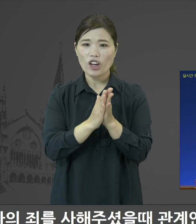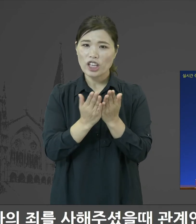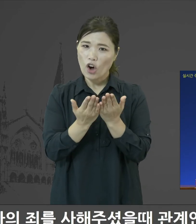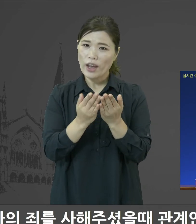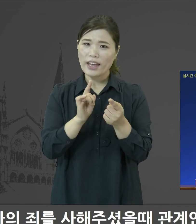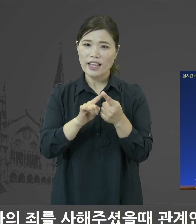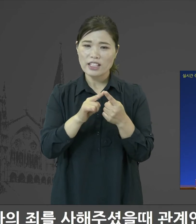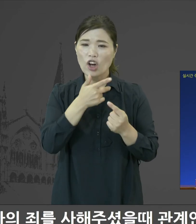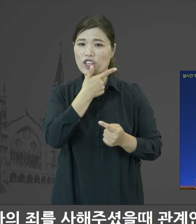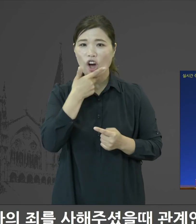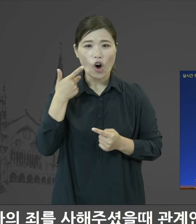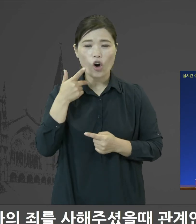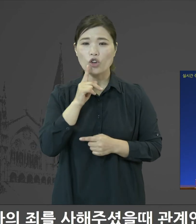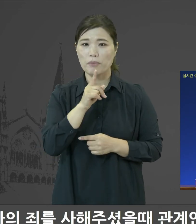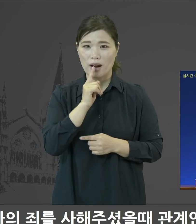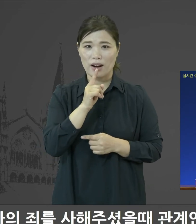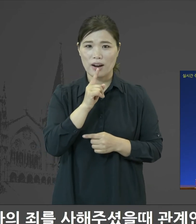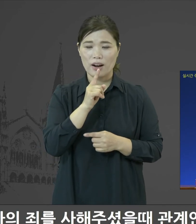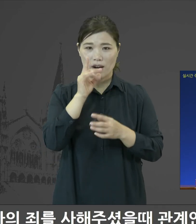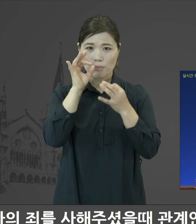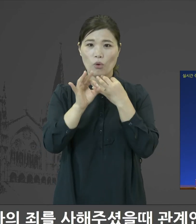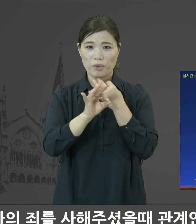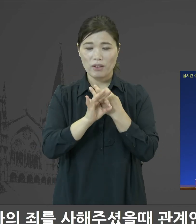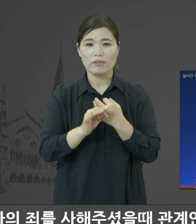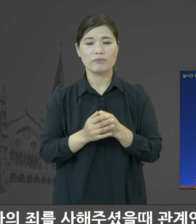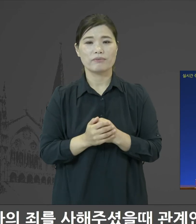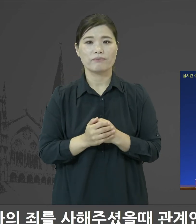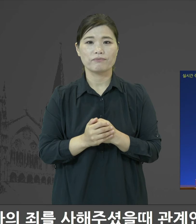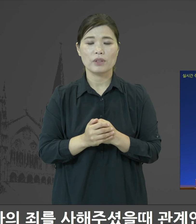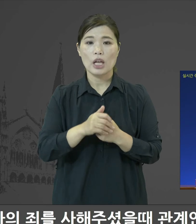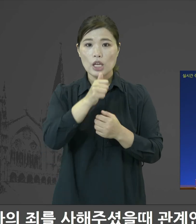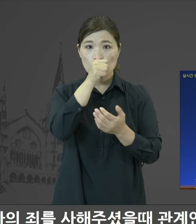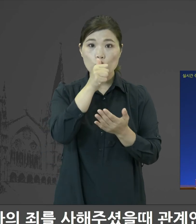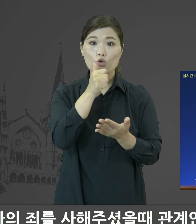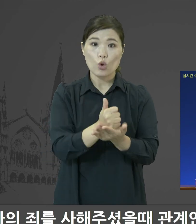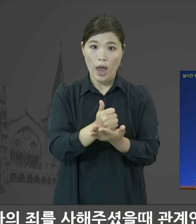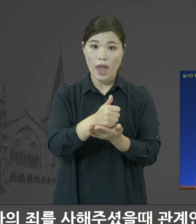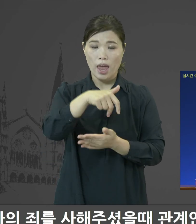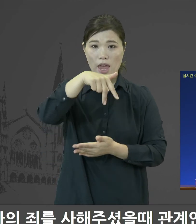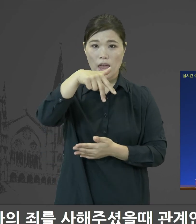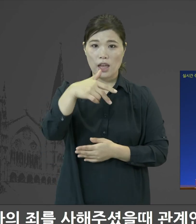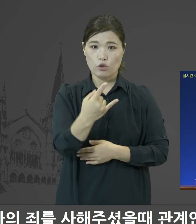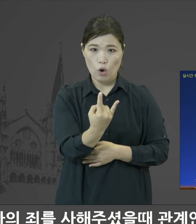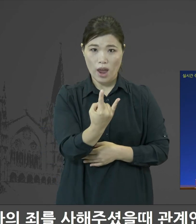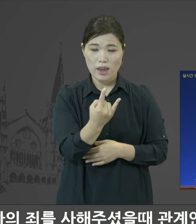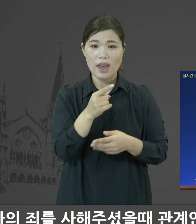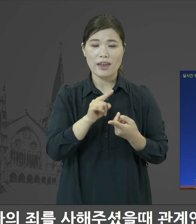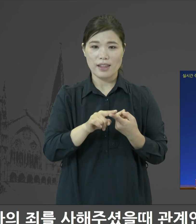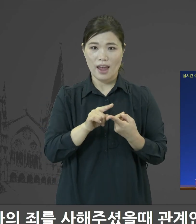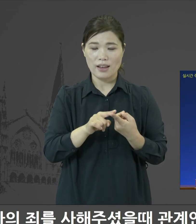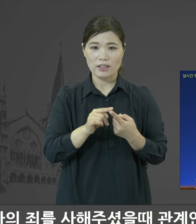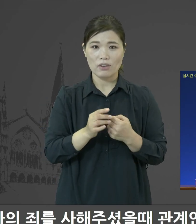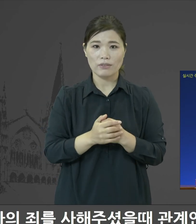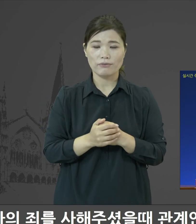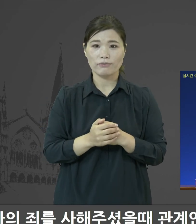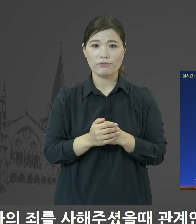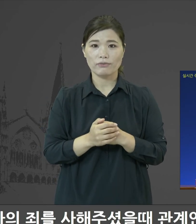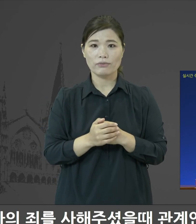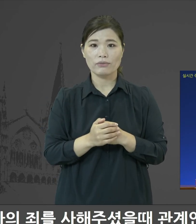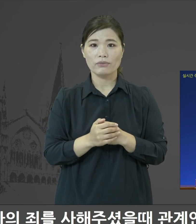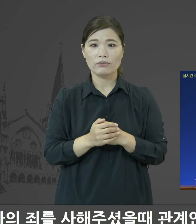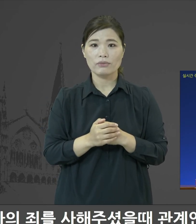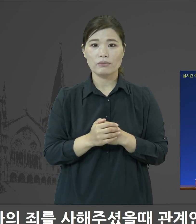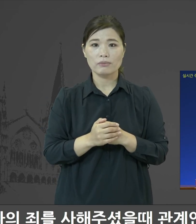영어로 번역한 영어 어휘도 그렇고, 죄라는 것을 표현할 때 그 죄의 이